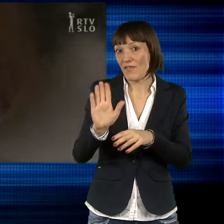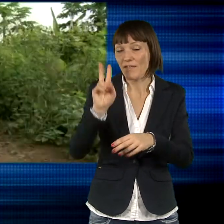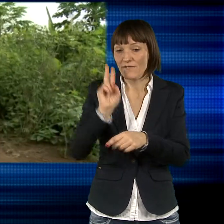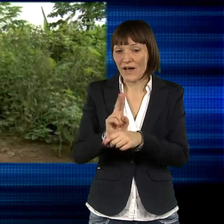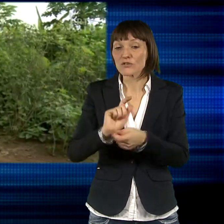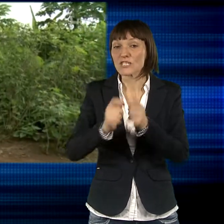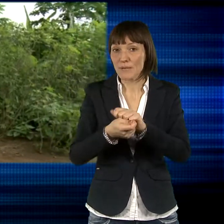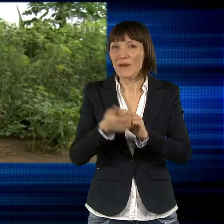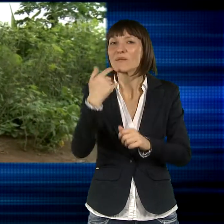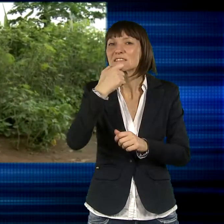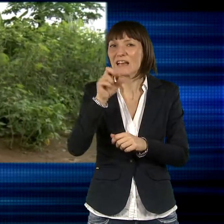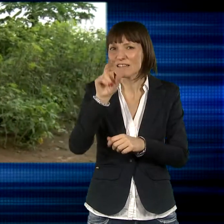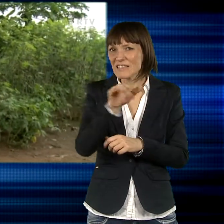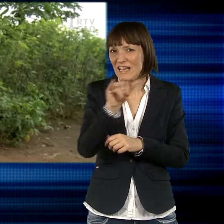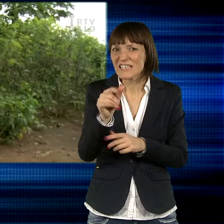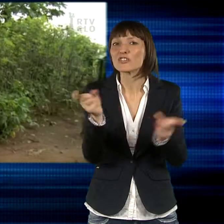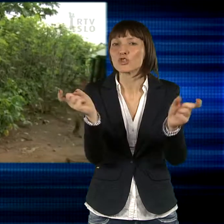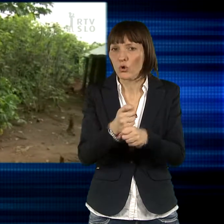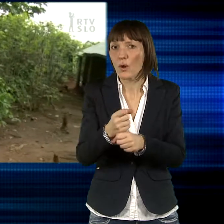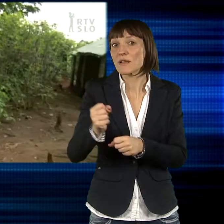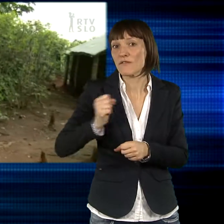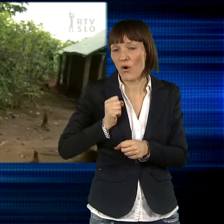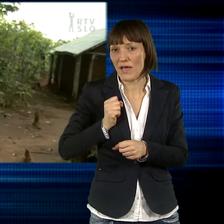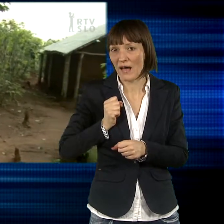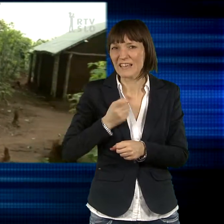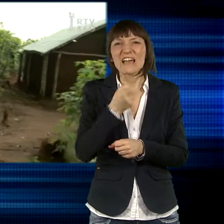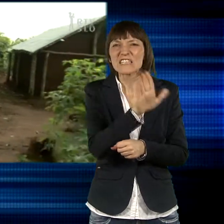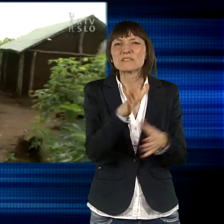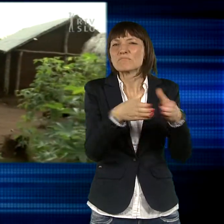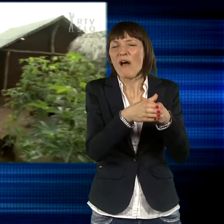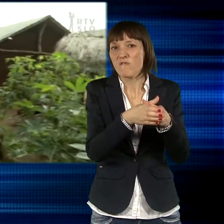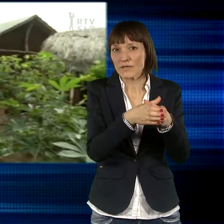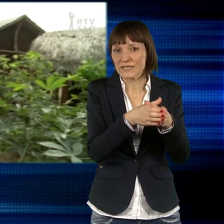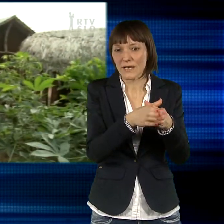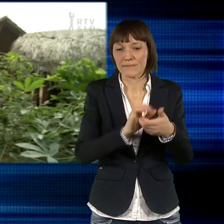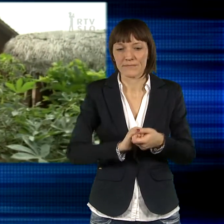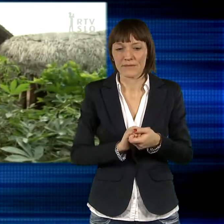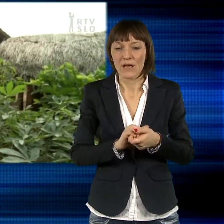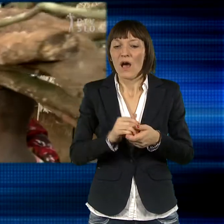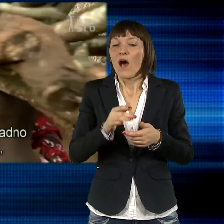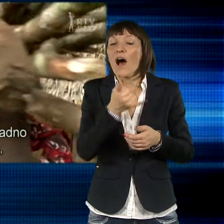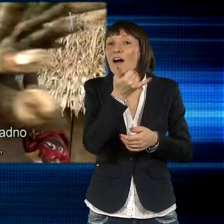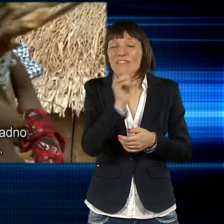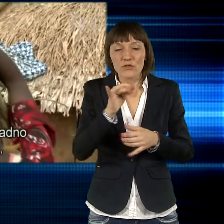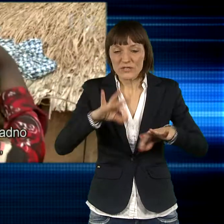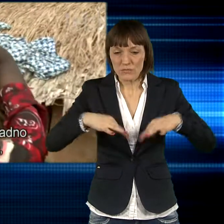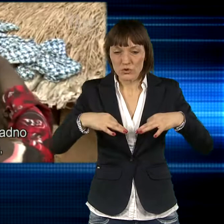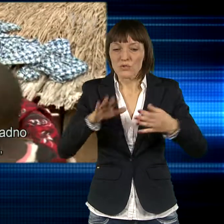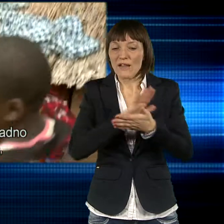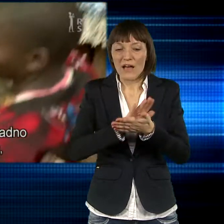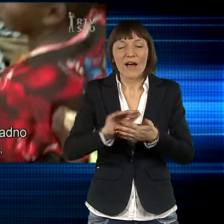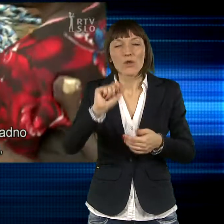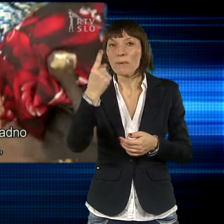varnosti spremenjeno, je bila stara 13 let, ko so jo ugrabili vojaki ene izmed tukajšnjih vojska. Ozako